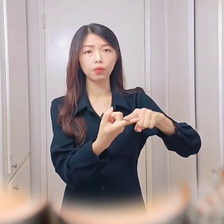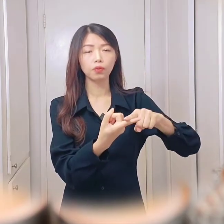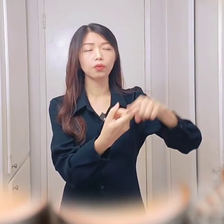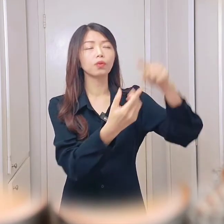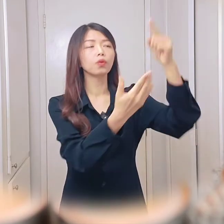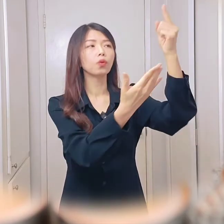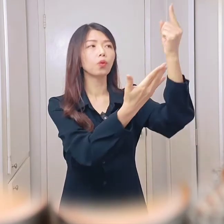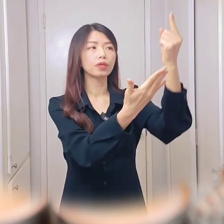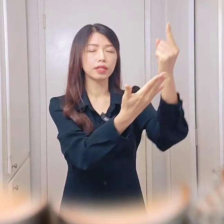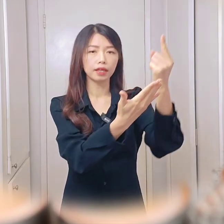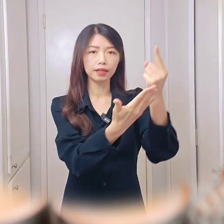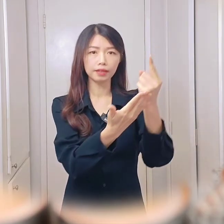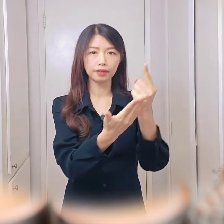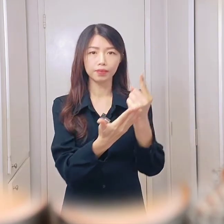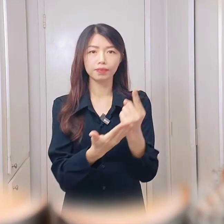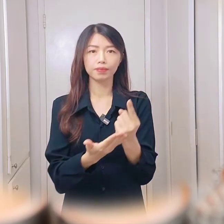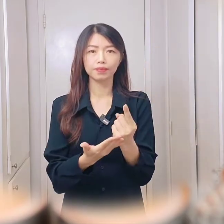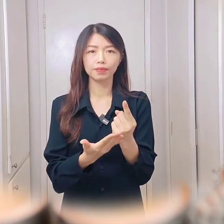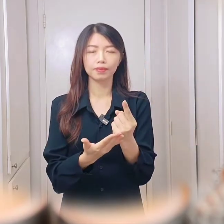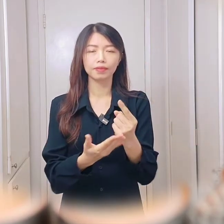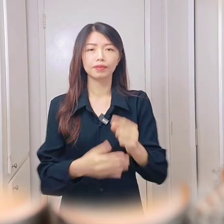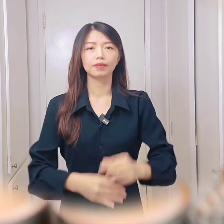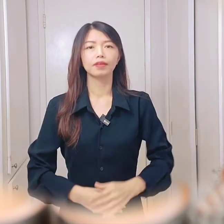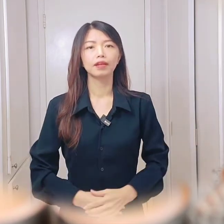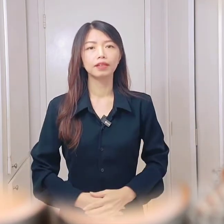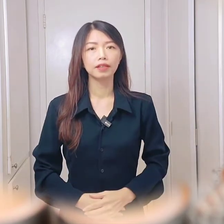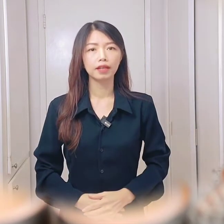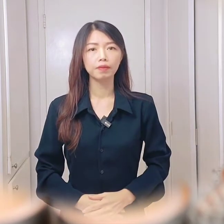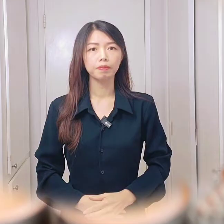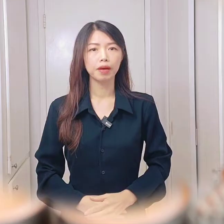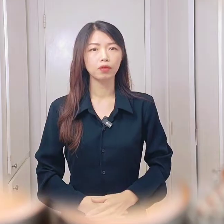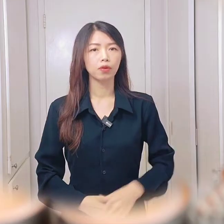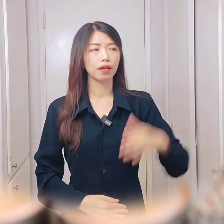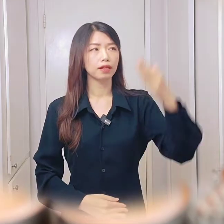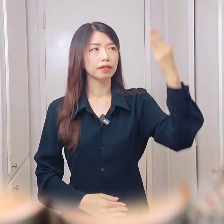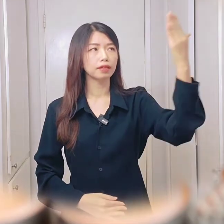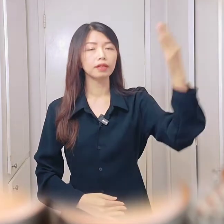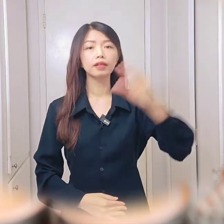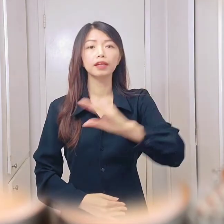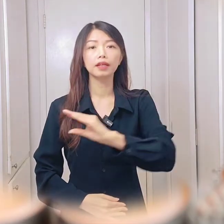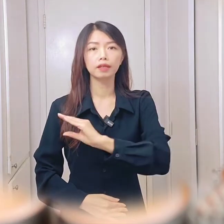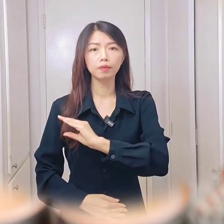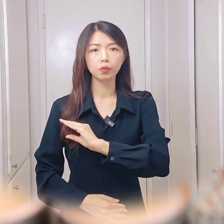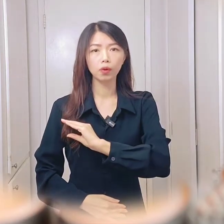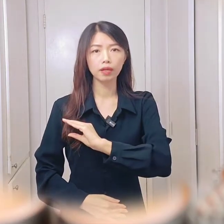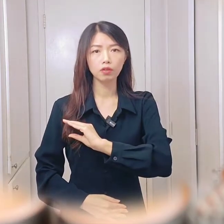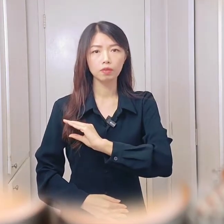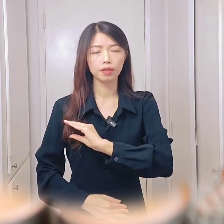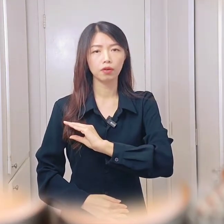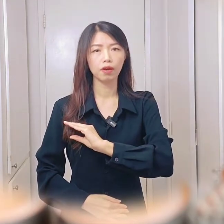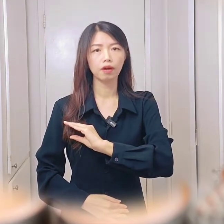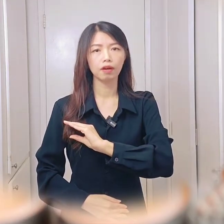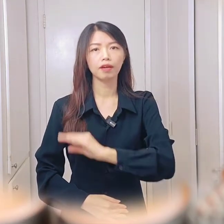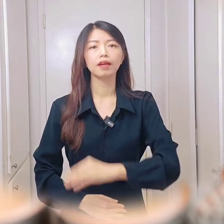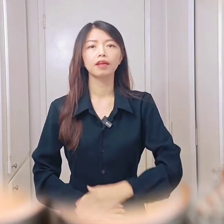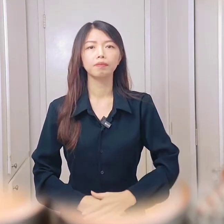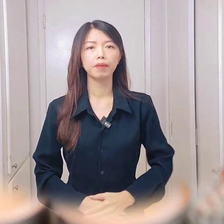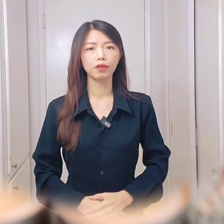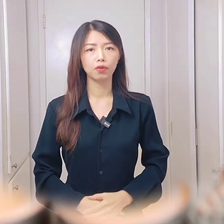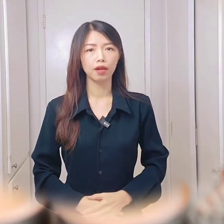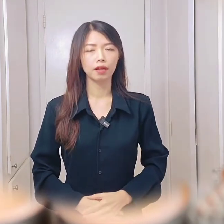약속대로 오신 그 이름 임마누엘. 그 이름 똑같이 해주시면 되고요.